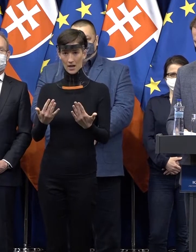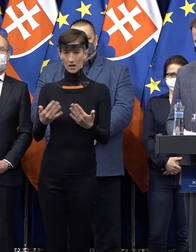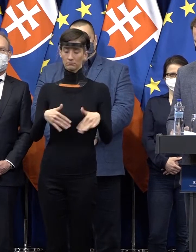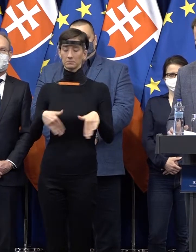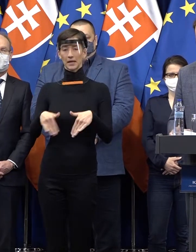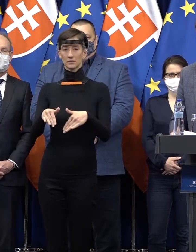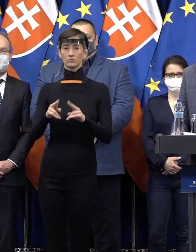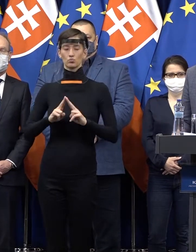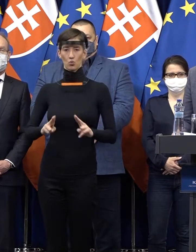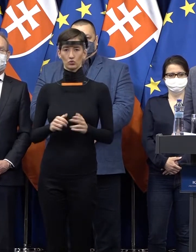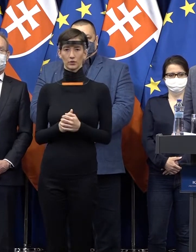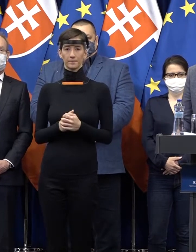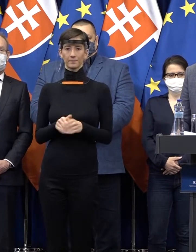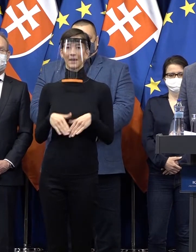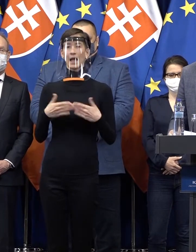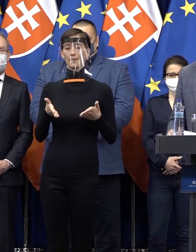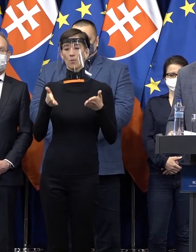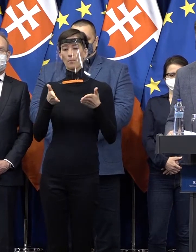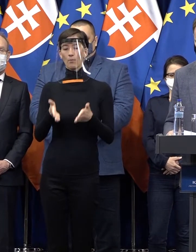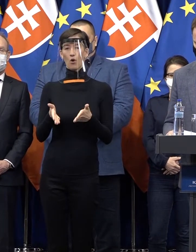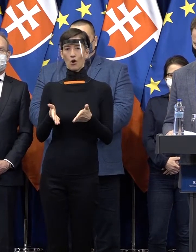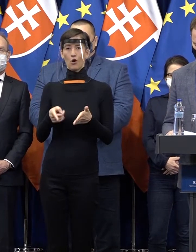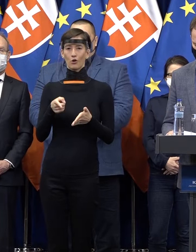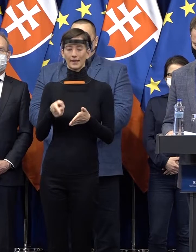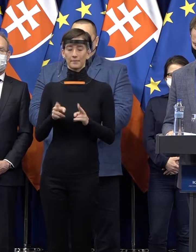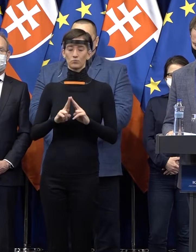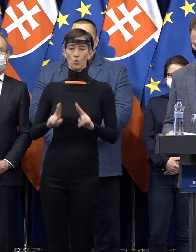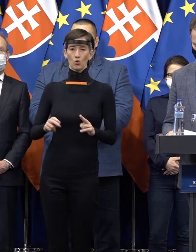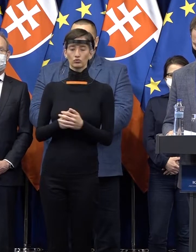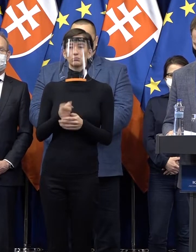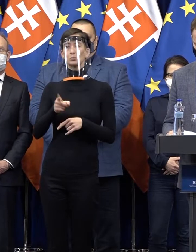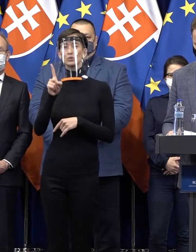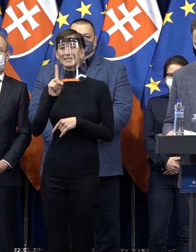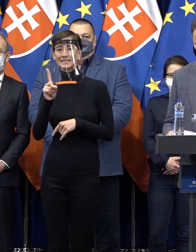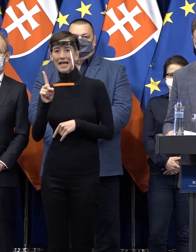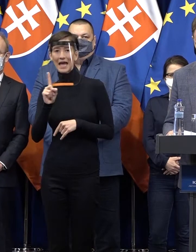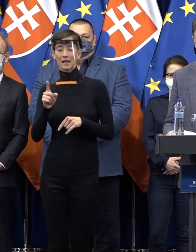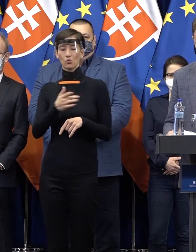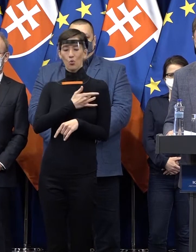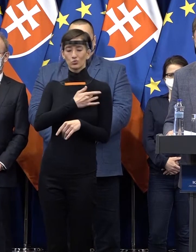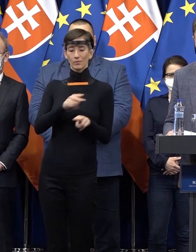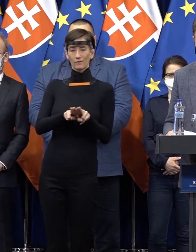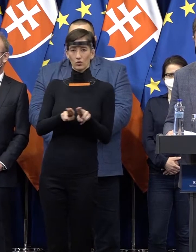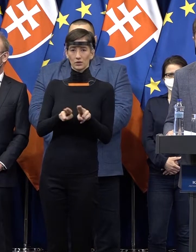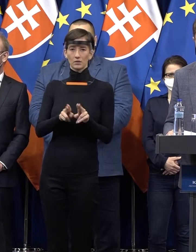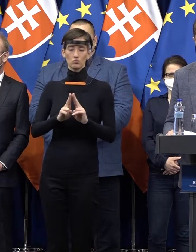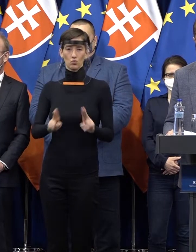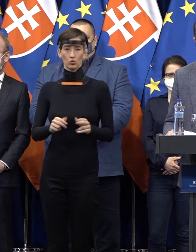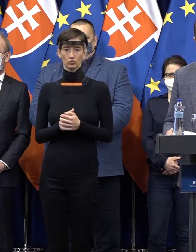hodnými zreteľa, napríklad pohreb príbuzného, starostlivosť o príbuzného alebo susedská